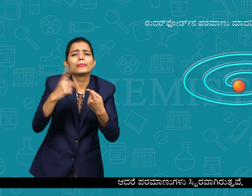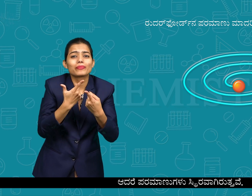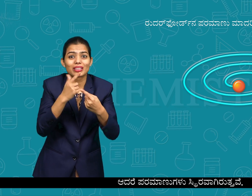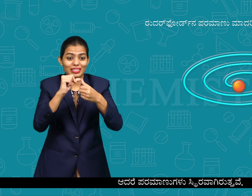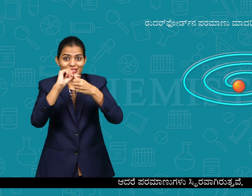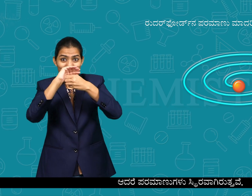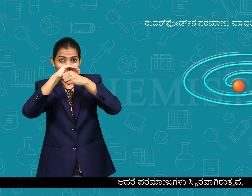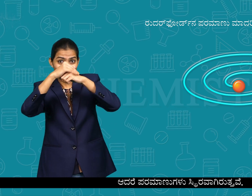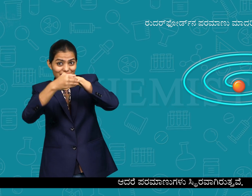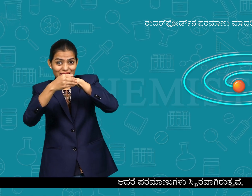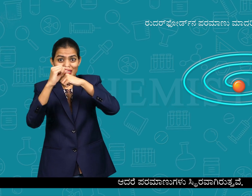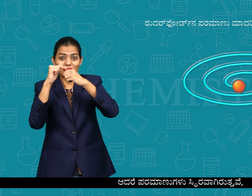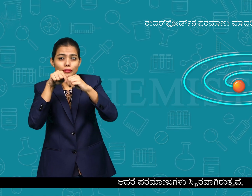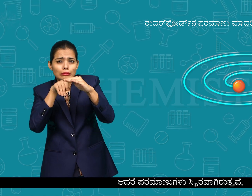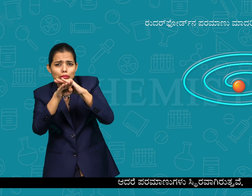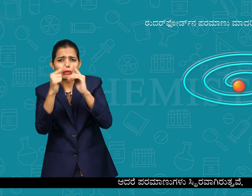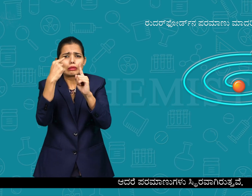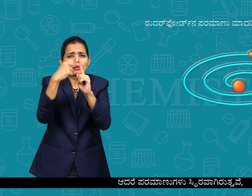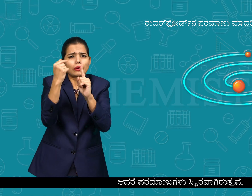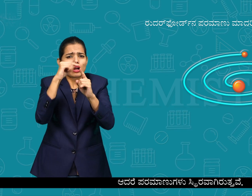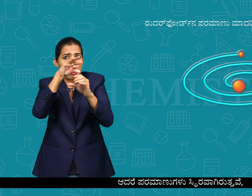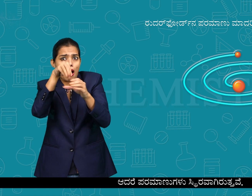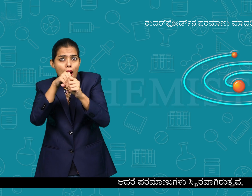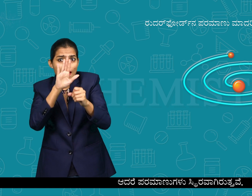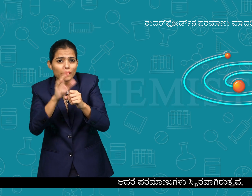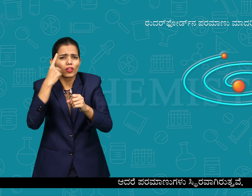ಆದರೆ ಪರಮಾಣುಗಳು ಸ್ಥಿರವಾಗಿರುತ್ತವೆ.